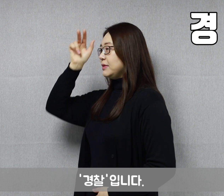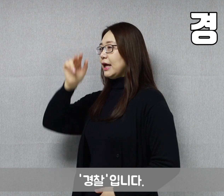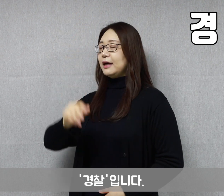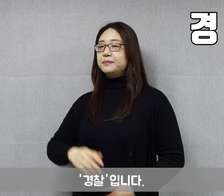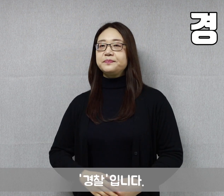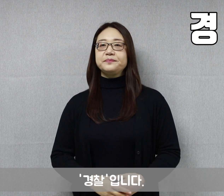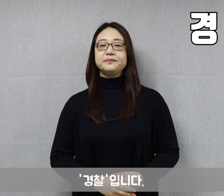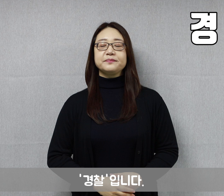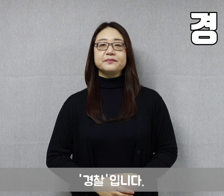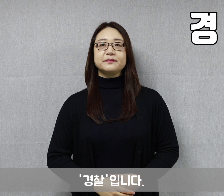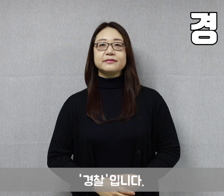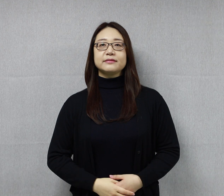경찰입니다.